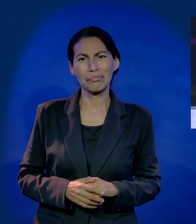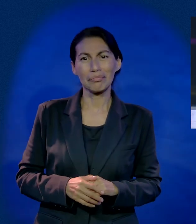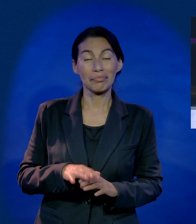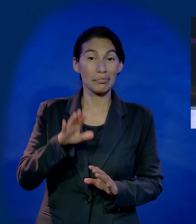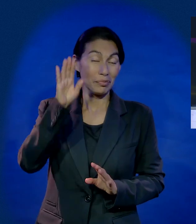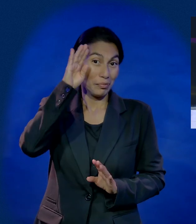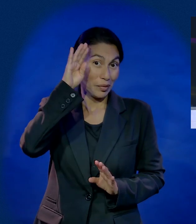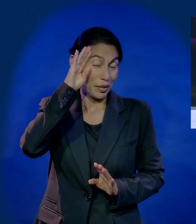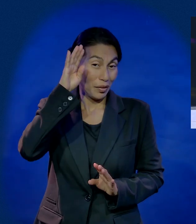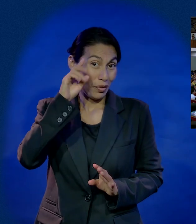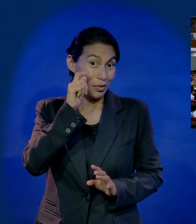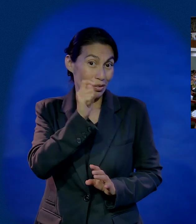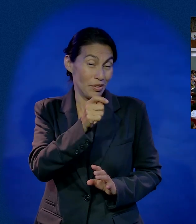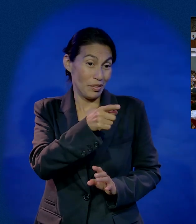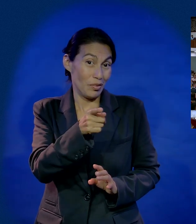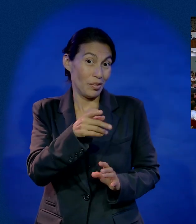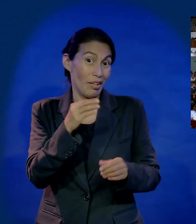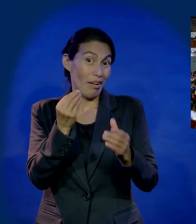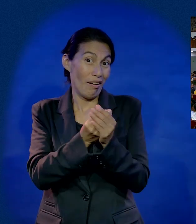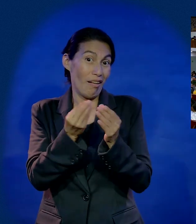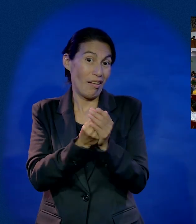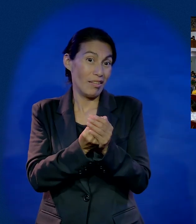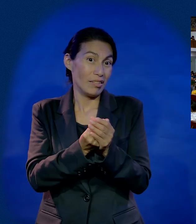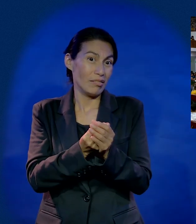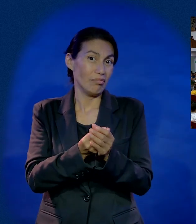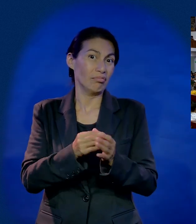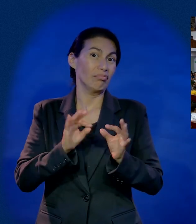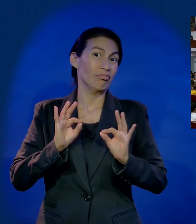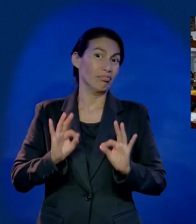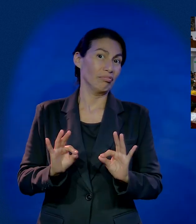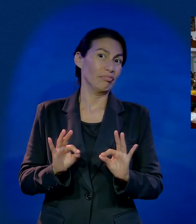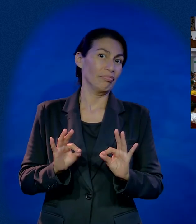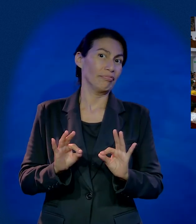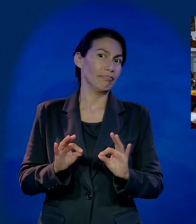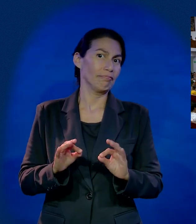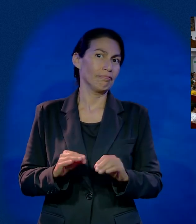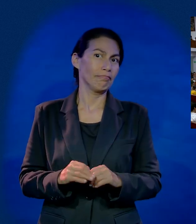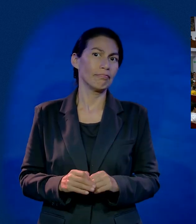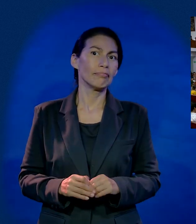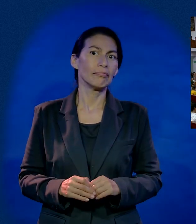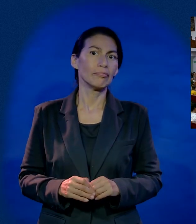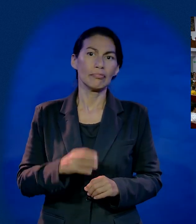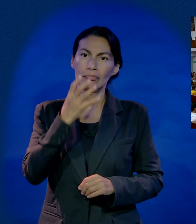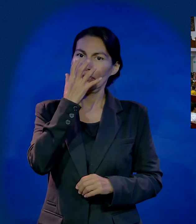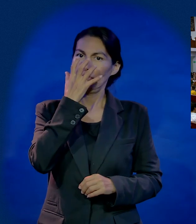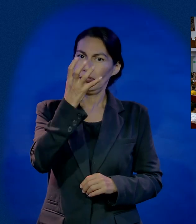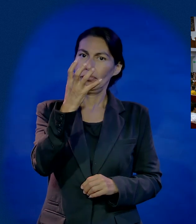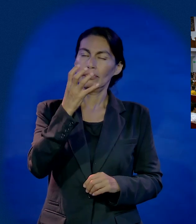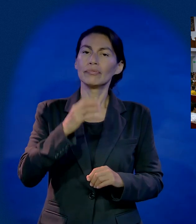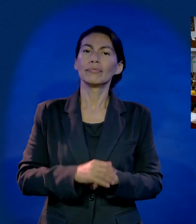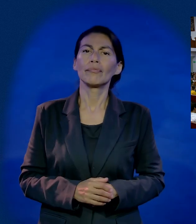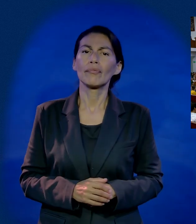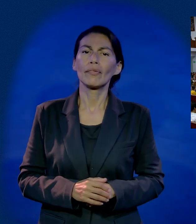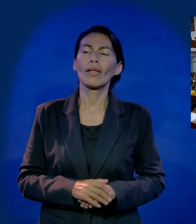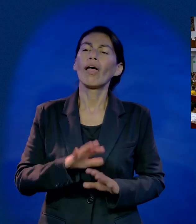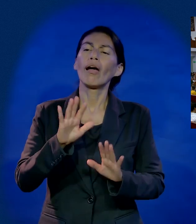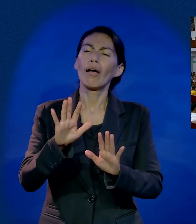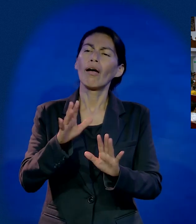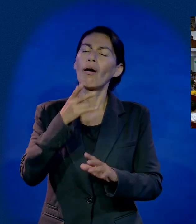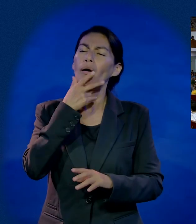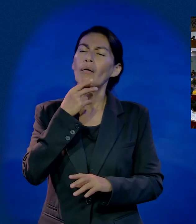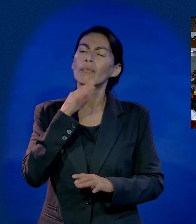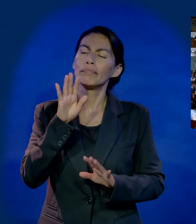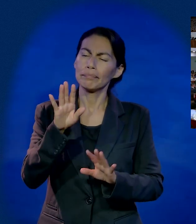Yo creo que ellos llevan una materia que se llama cómo ser fríos, clase 1. Y está bien, porque si no se